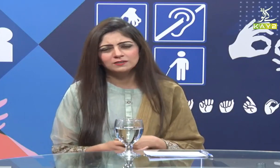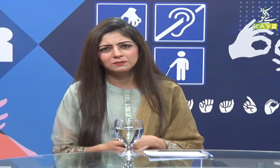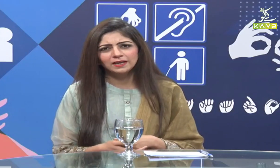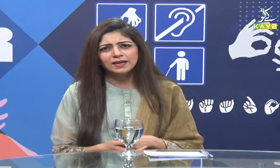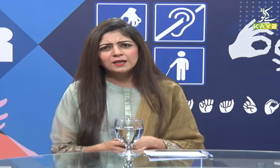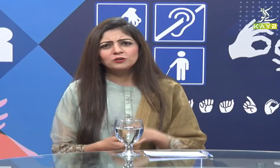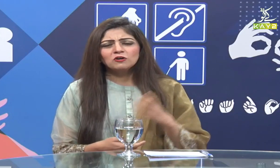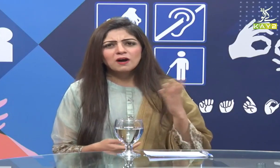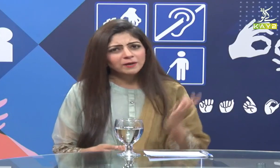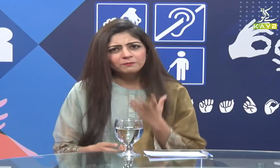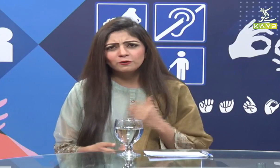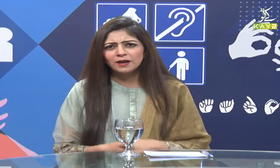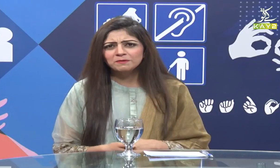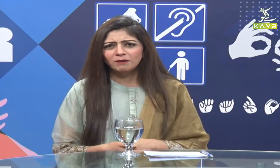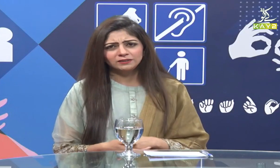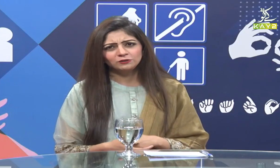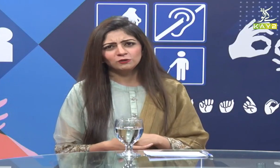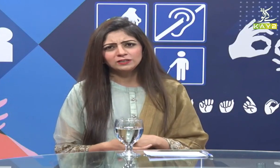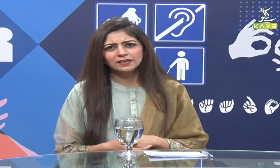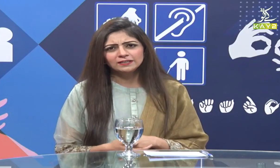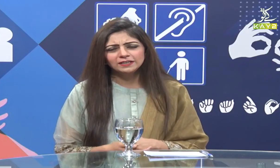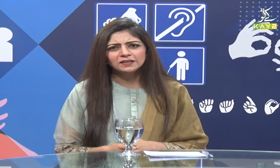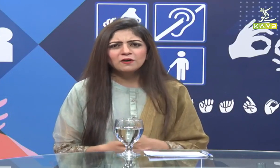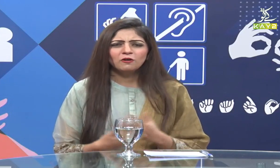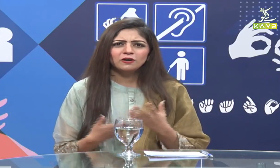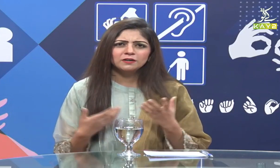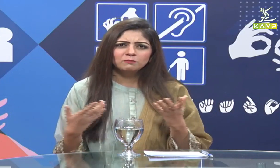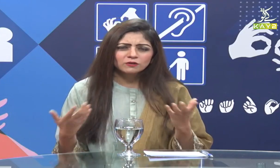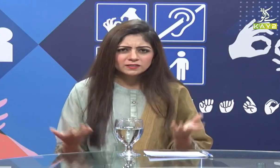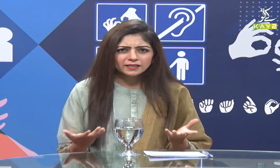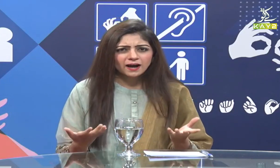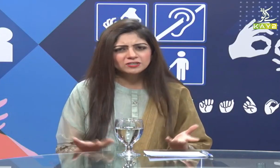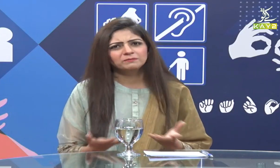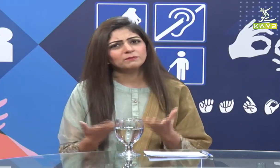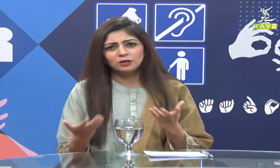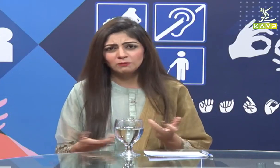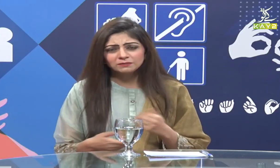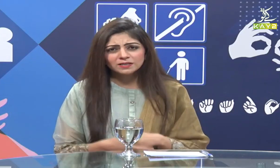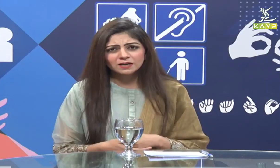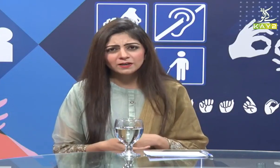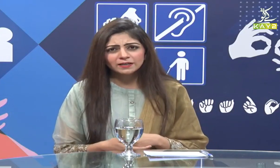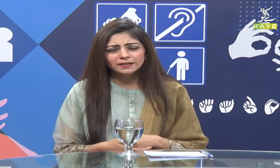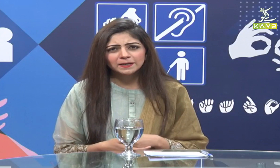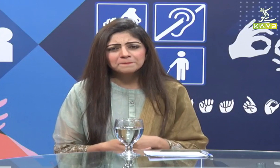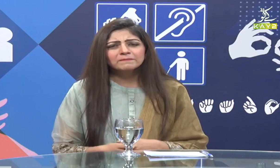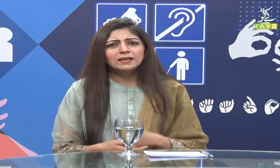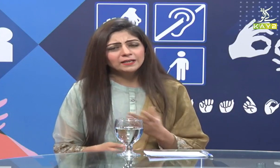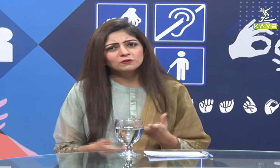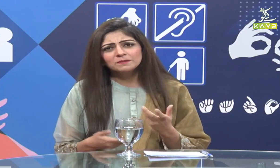लाजमी है। तो हमारे प्रोग्राम में बातें तो होती रहेंगी और बहुत सारी आज आपकी मालूमात में इजाफ़ा करेंगे। लेकिन उससे पहले